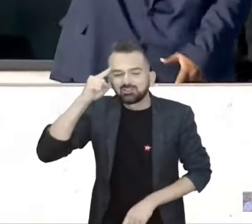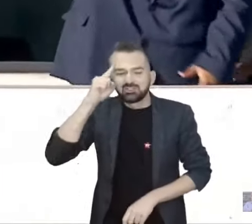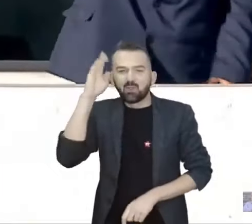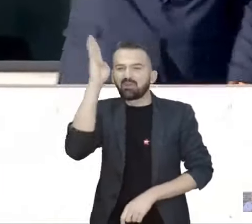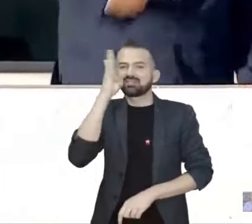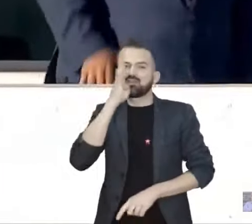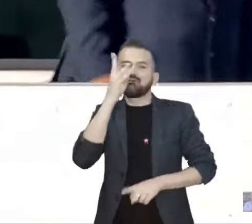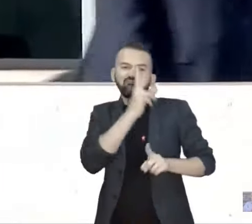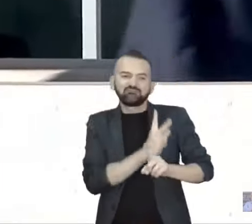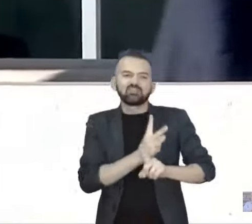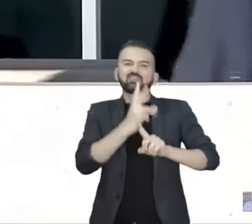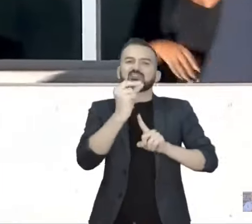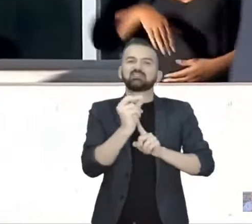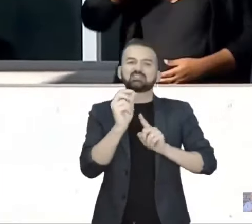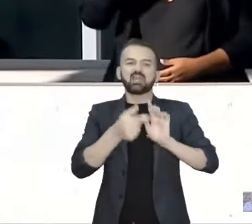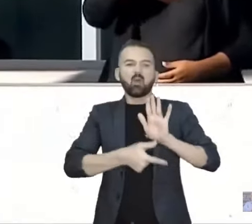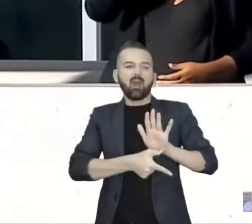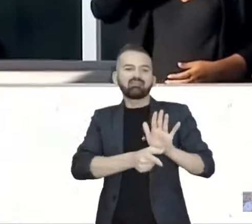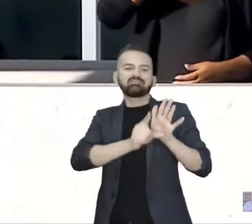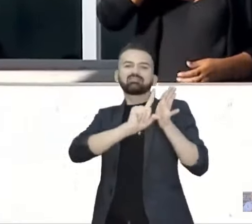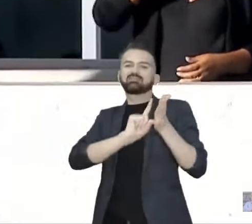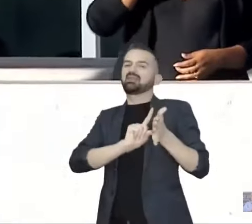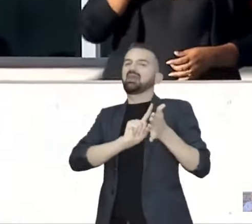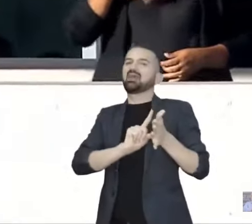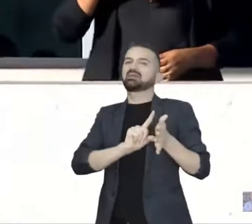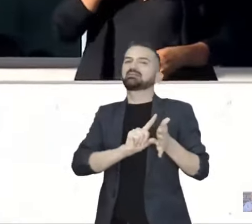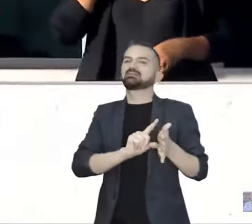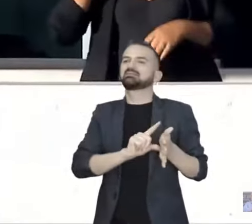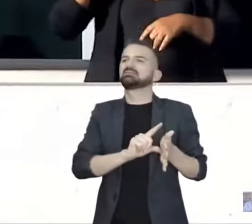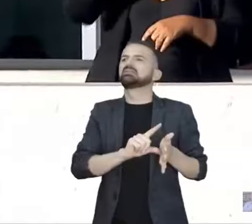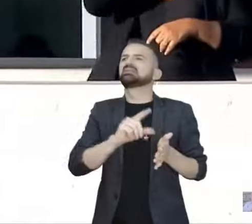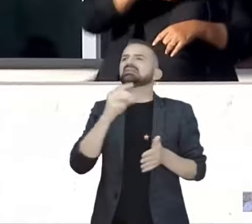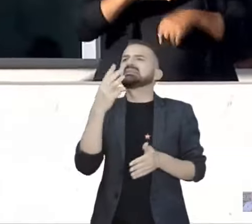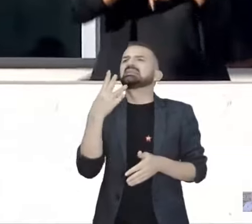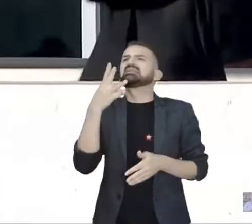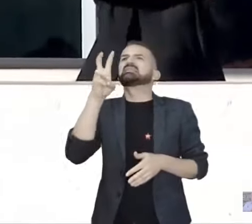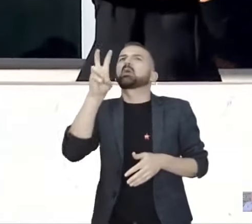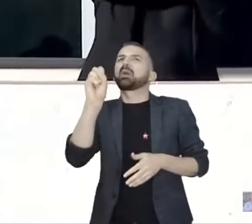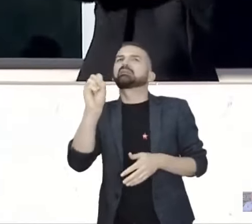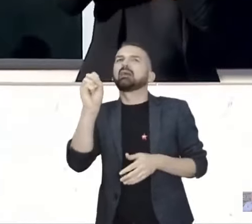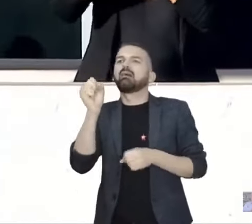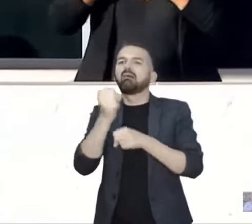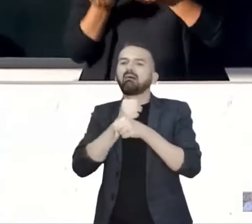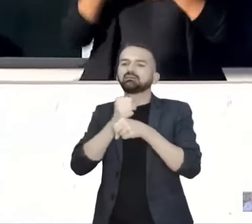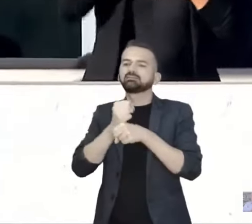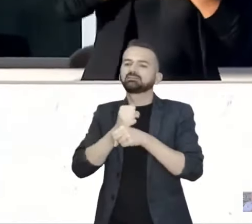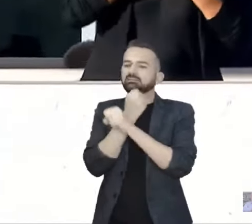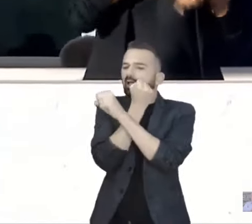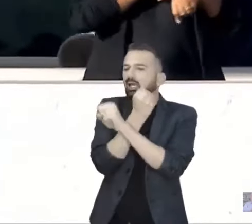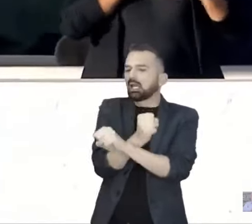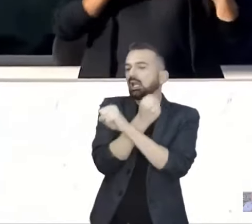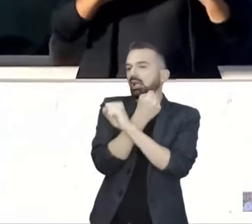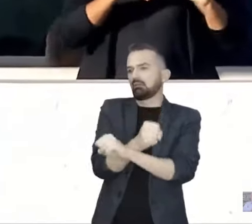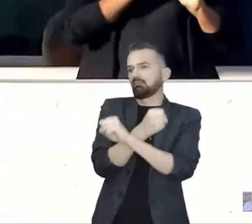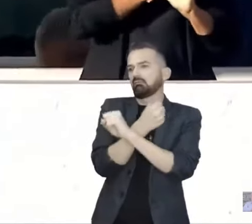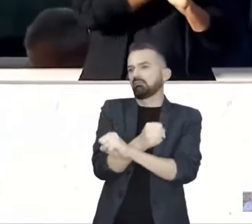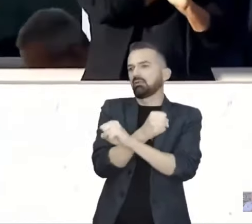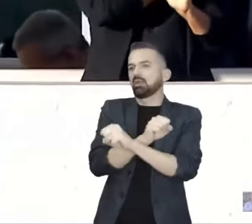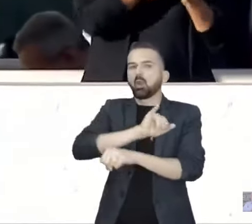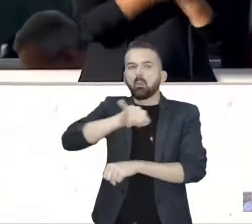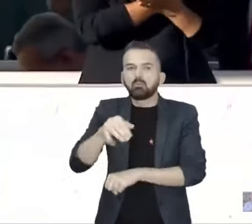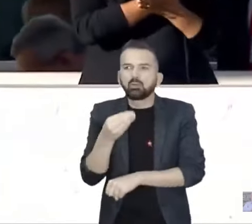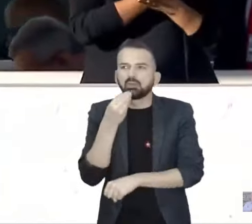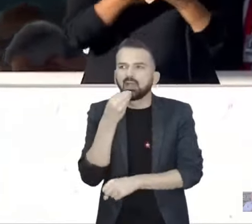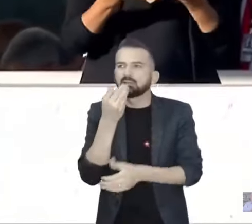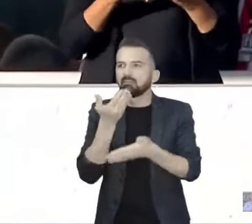de mais de 350 anos de escravidão, para recuperar o tempo e as oportunidades perdidas nesses últimos